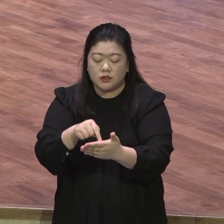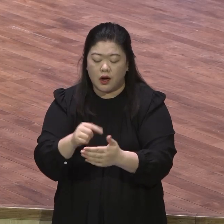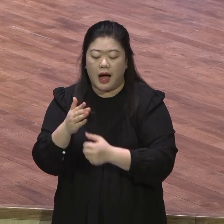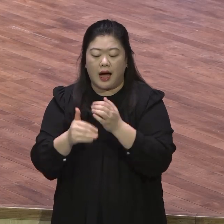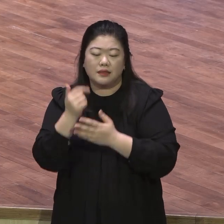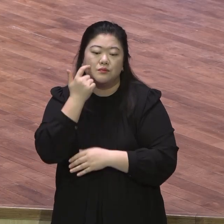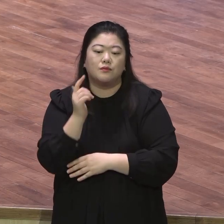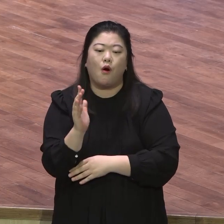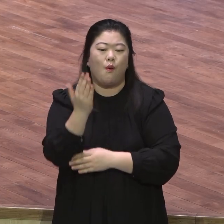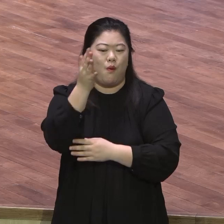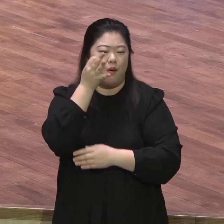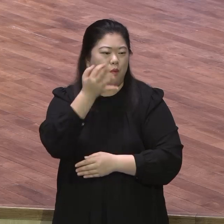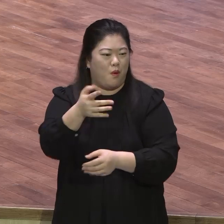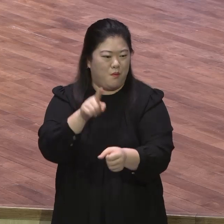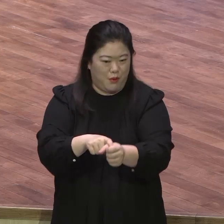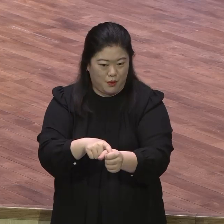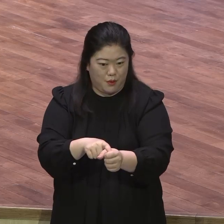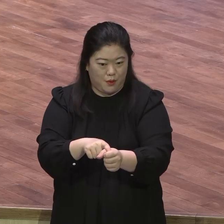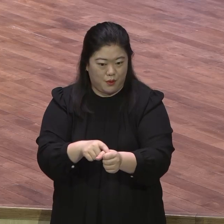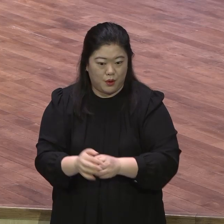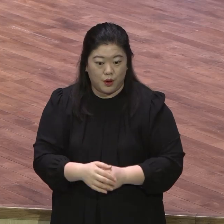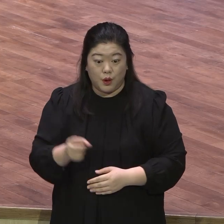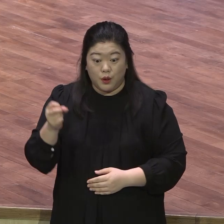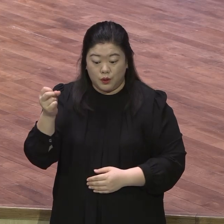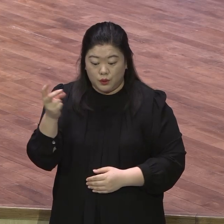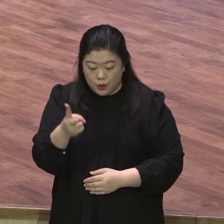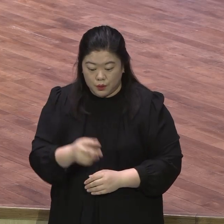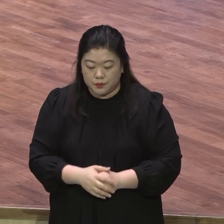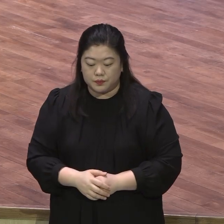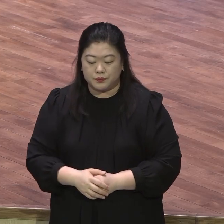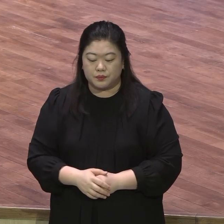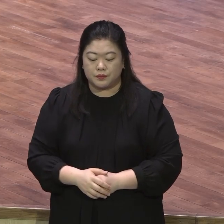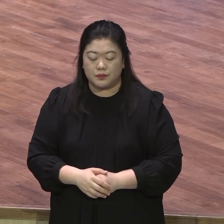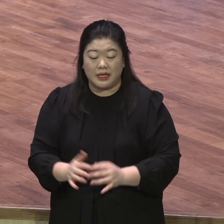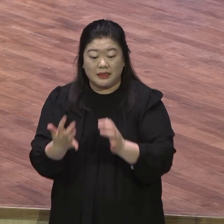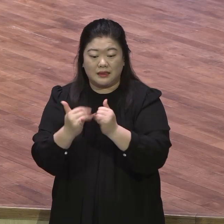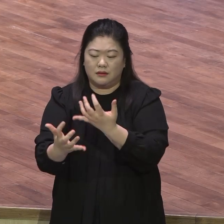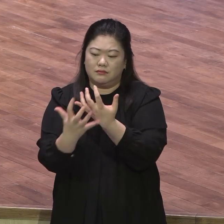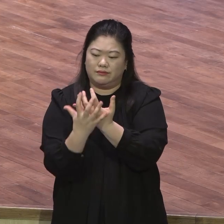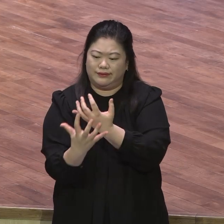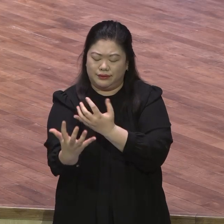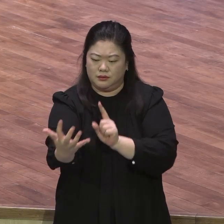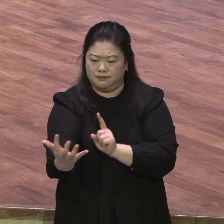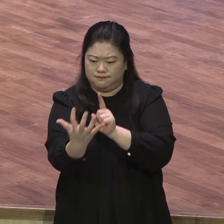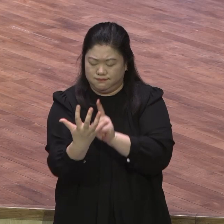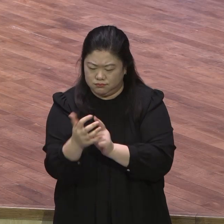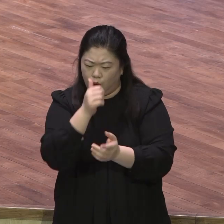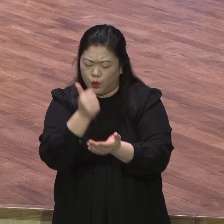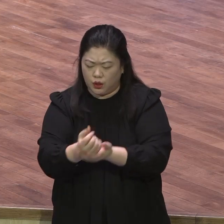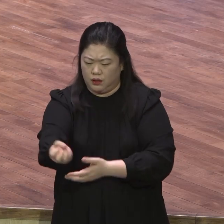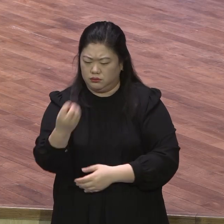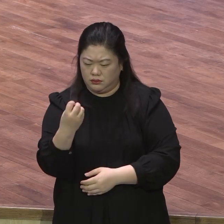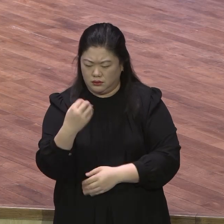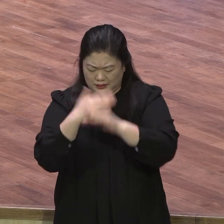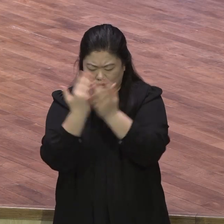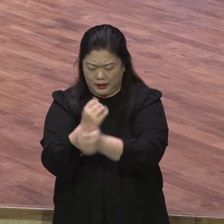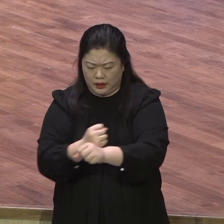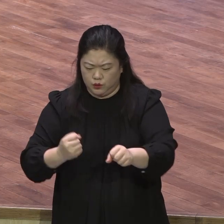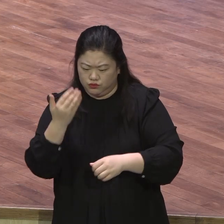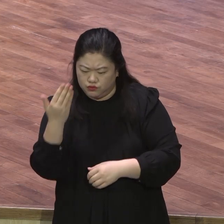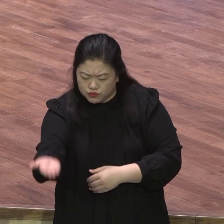영광을 나타내시고 거기서 하나님의 사람을 만나시고 특별히 일을 하시겠다고 하는 거예요.